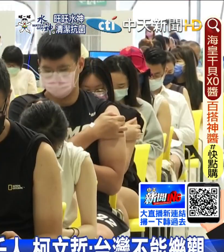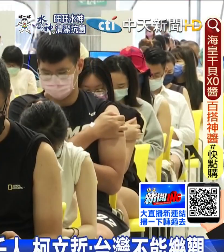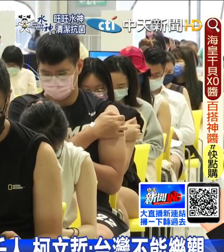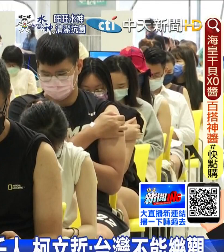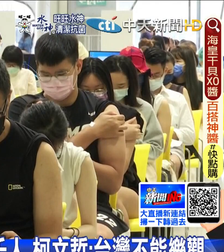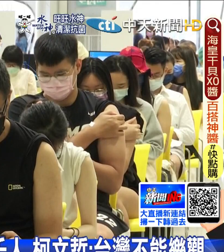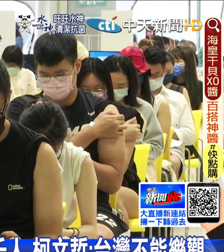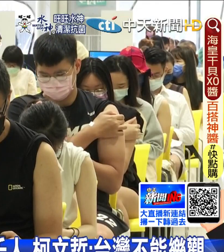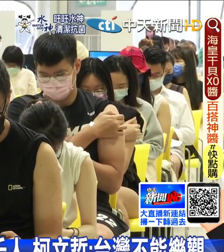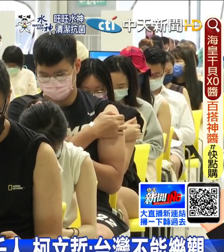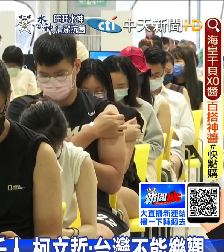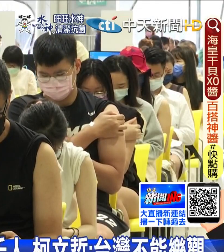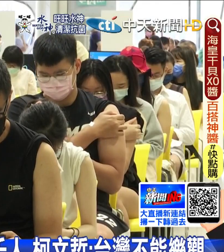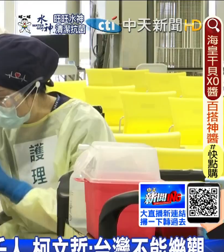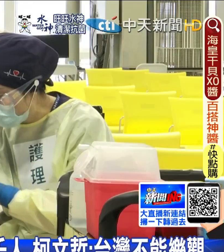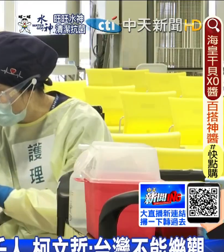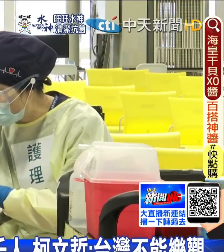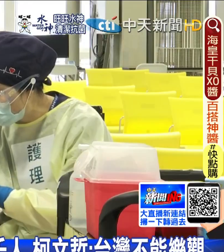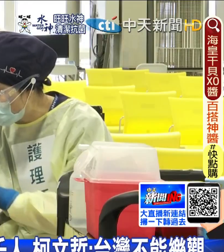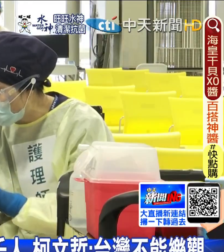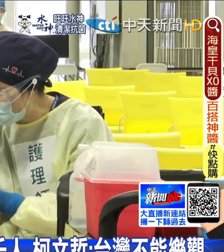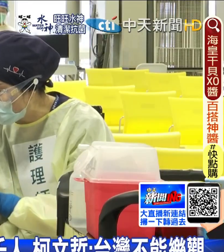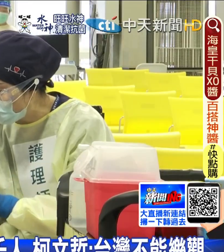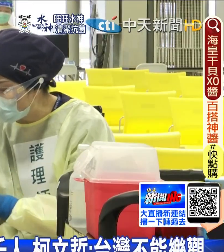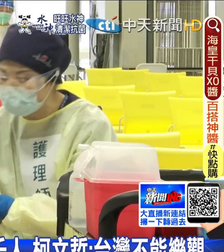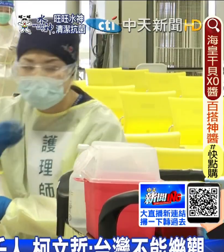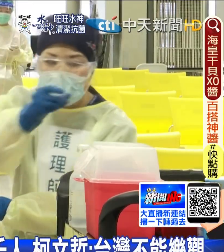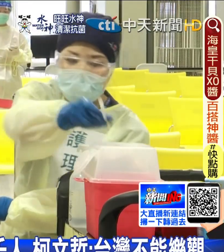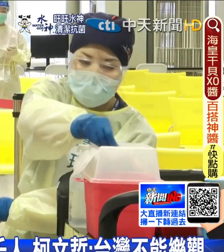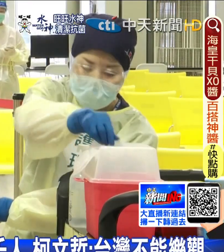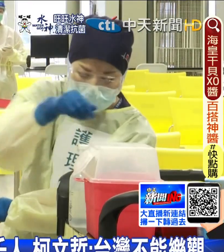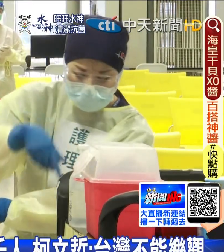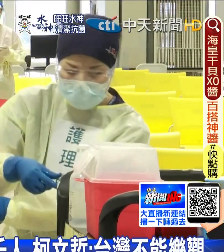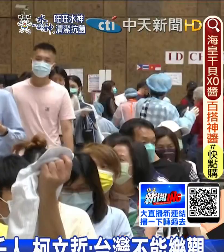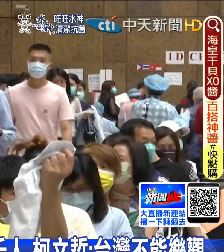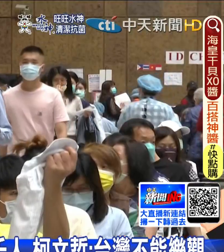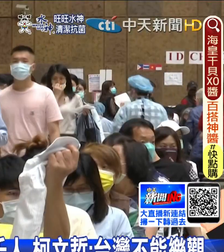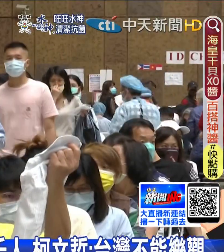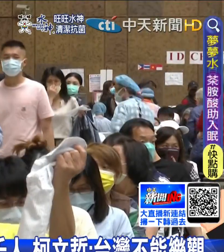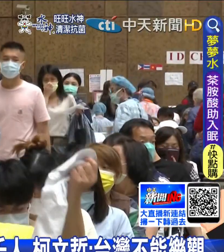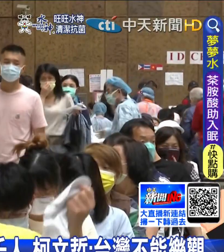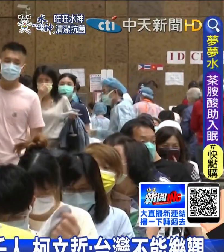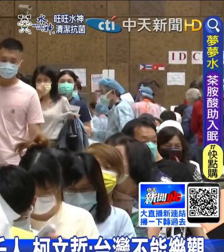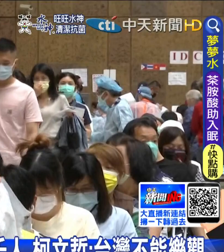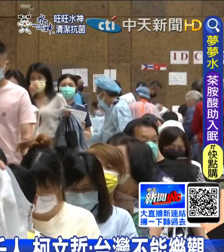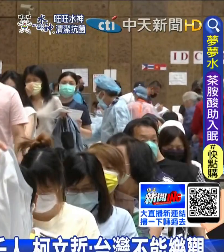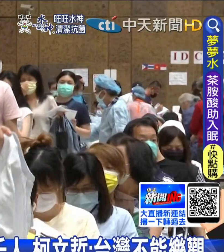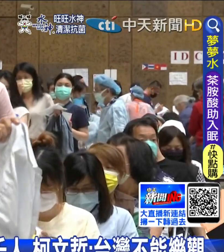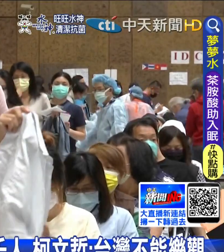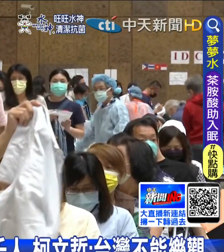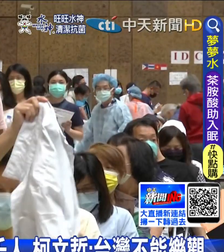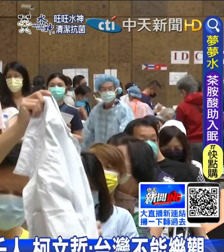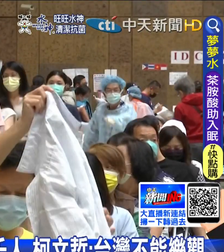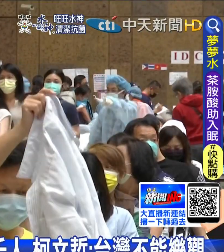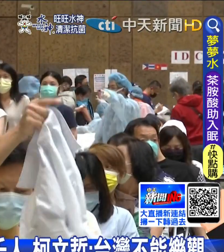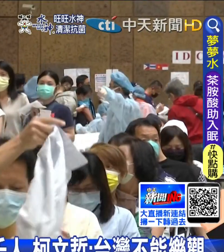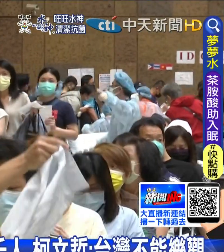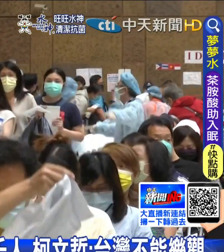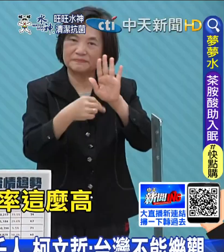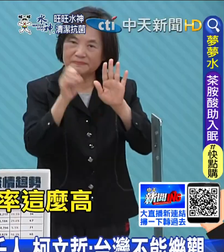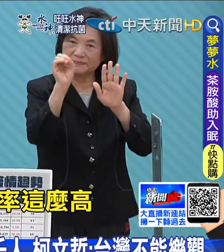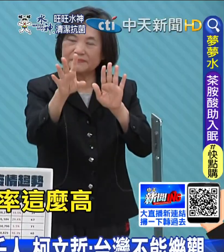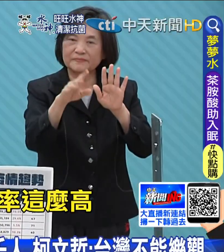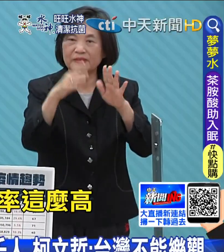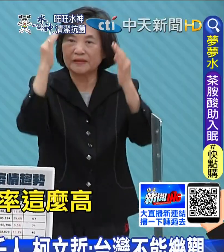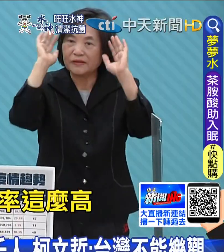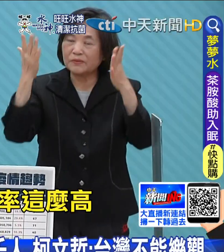拼打四剂，疫苗覆盖率极高，但仍然死2000多人。柯文哲说，两个月内台湾疫情将飙到高峰